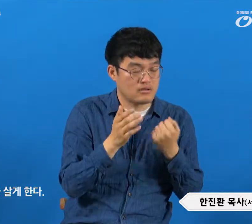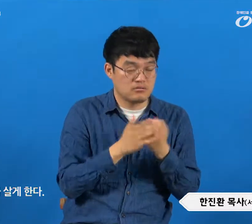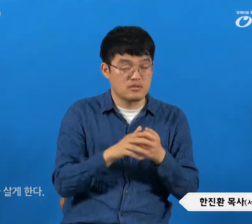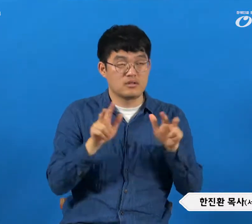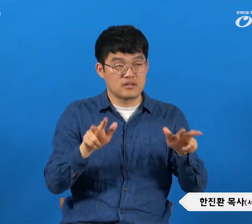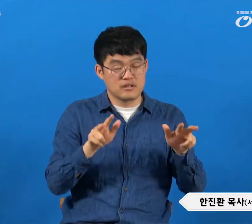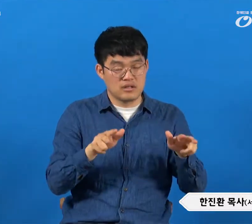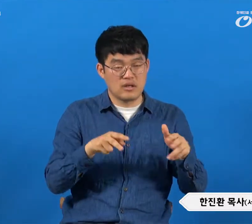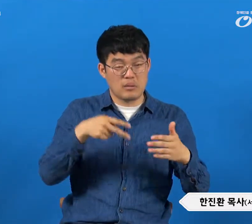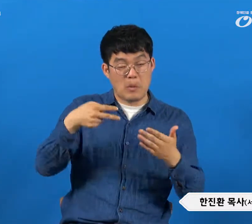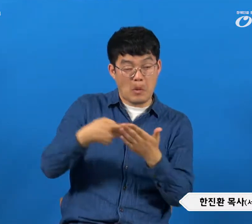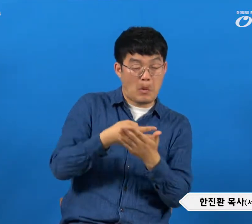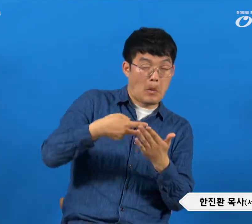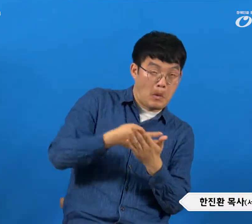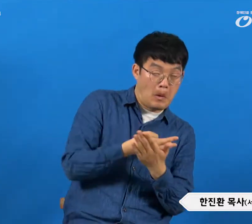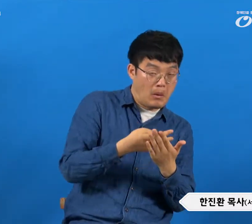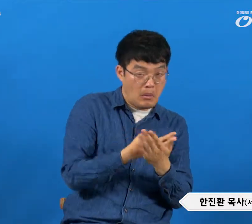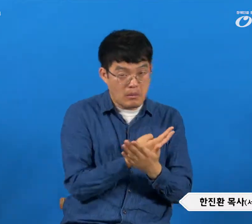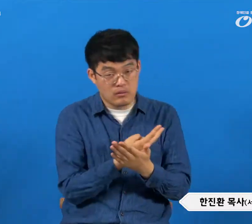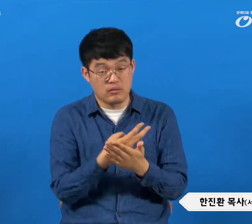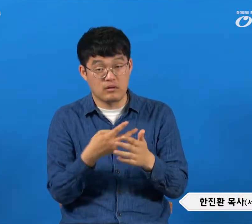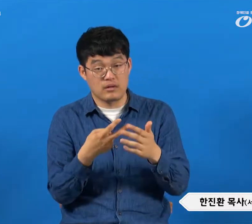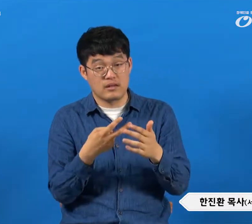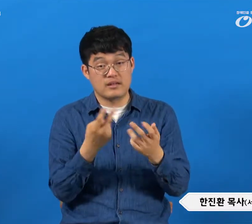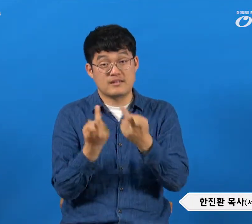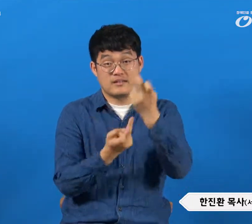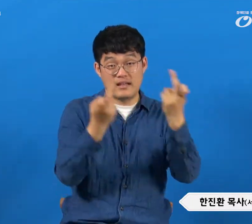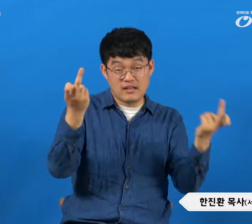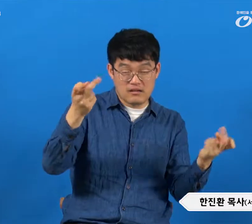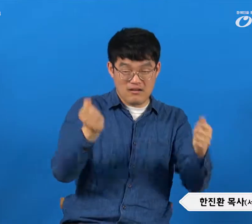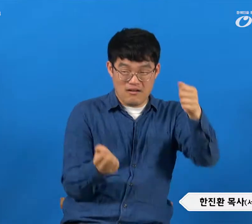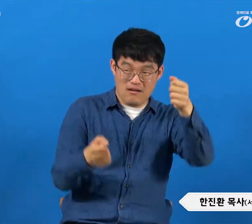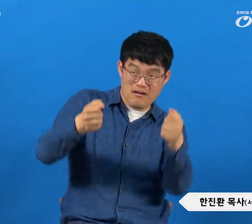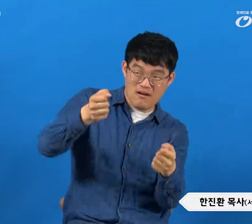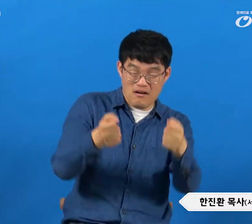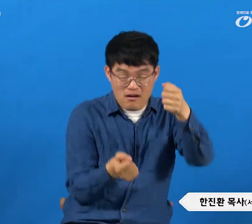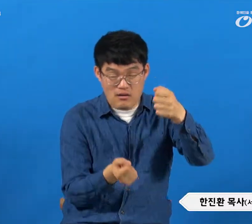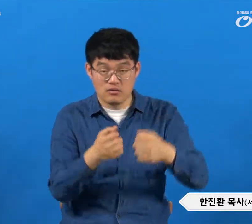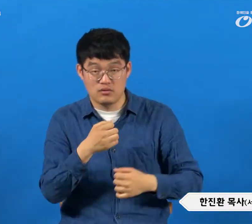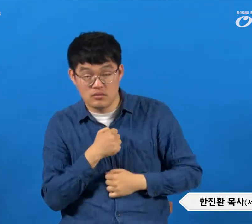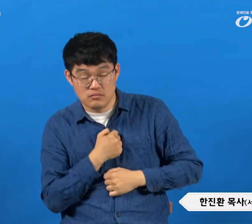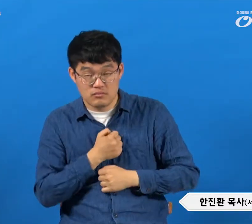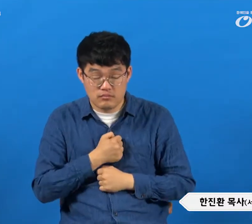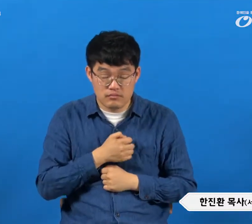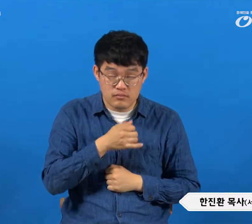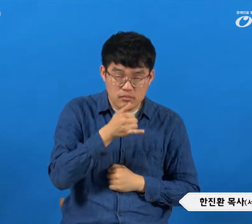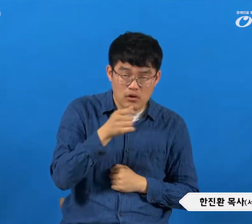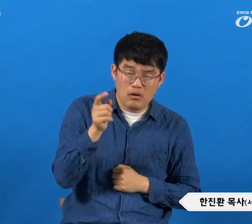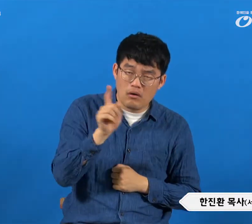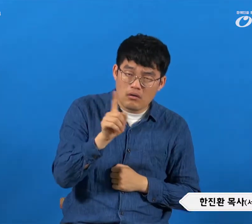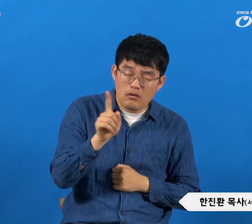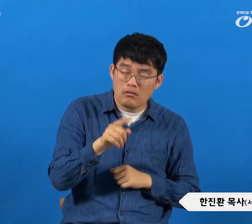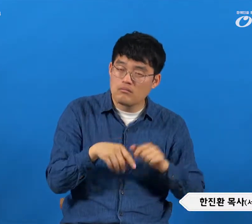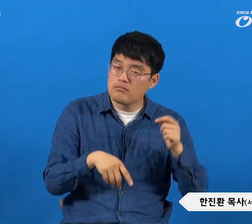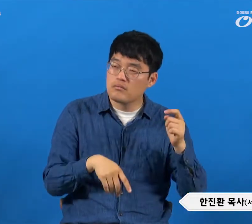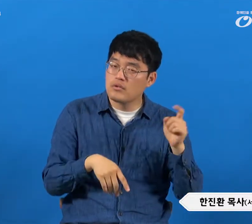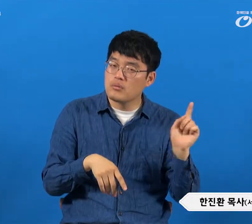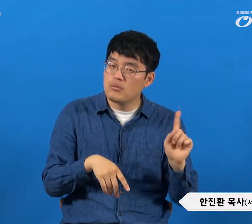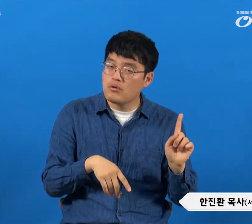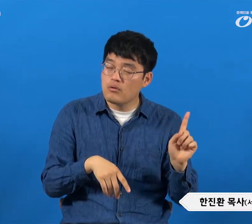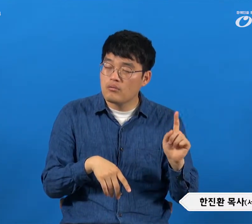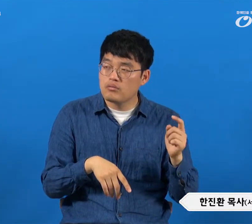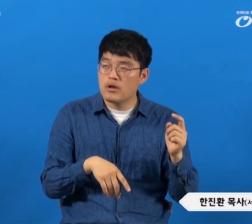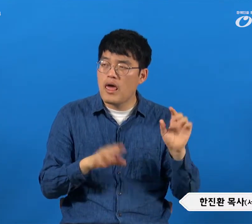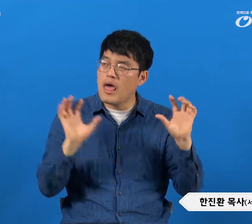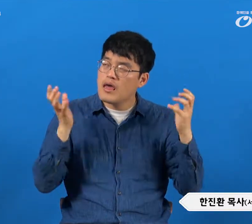합니다. 미끄러운 산길을 집차를 몰고 조심조심 돌아옵니다. 그런데 어디선가